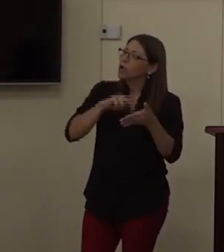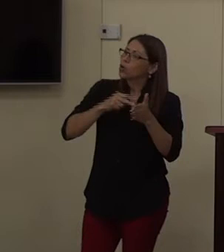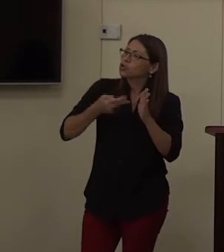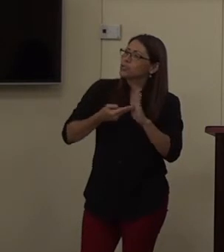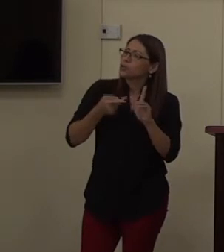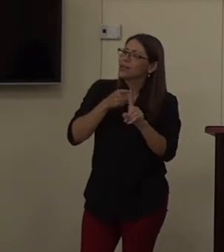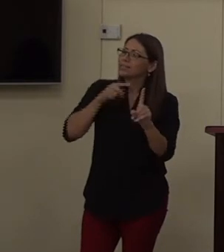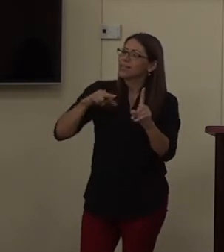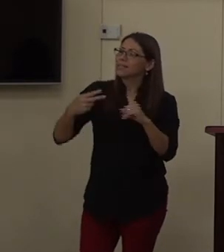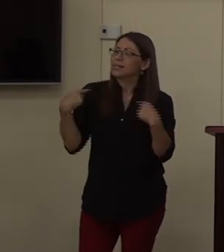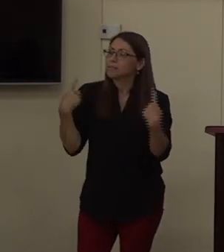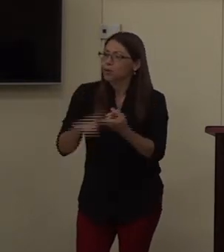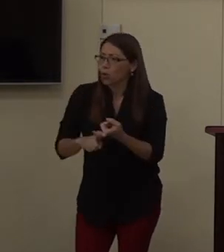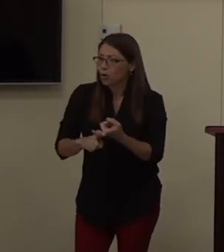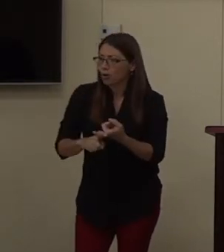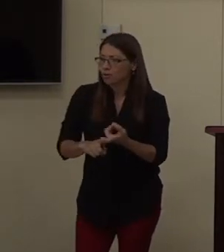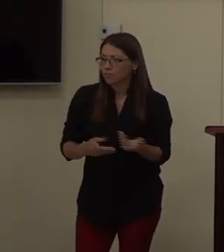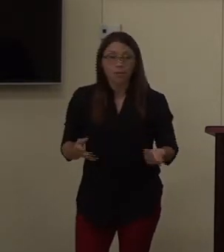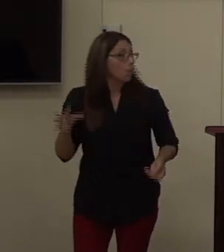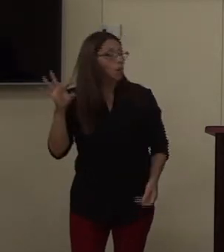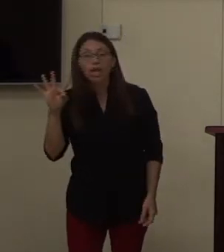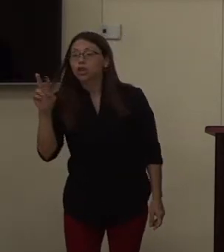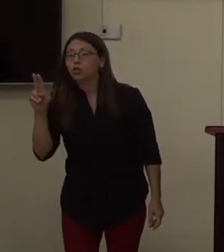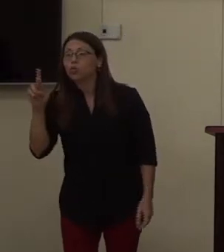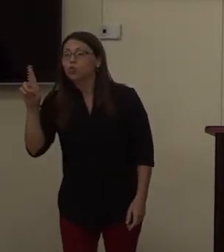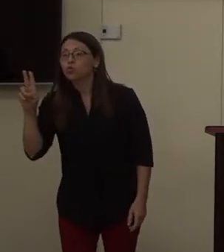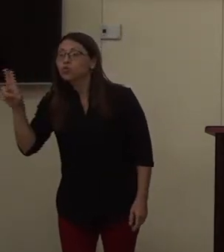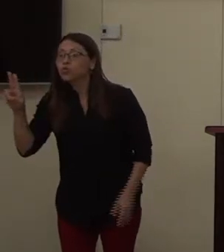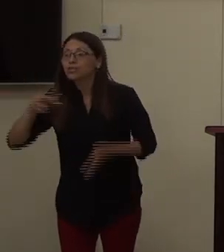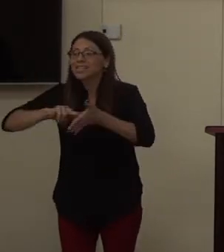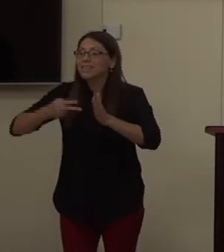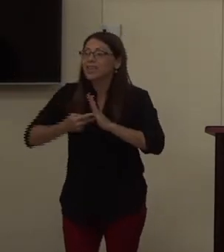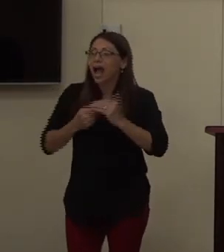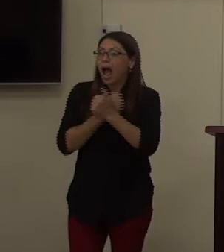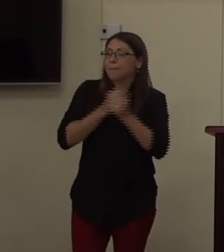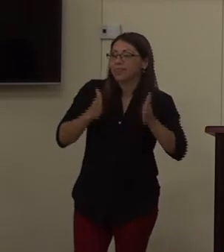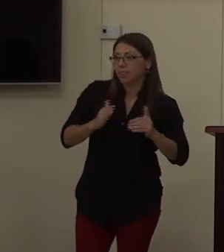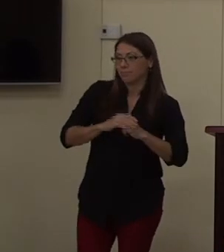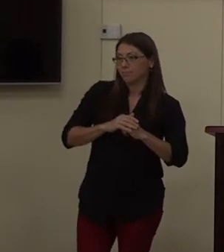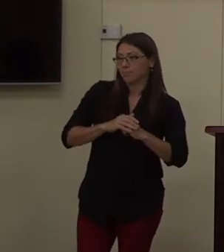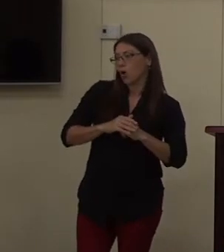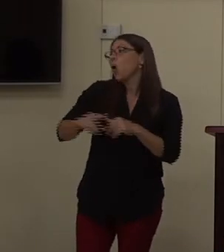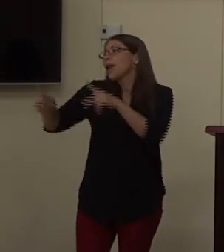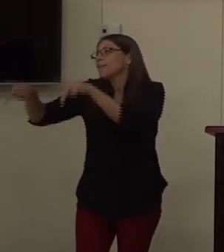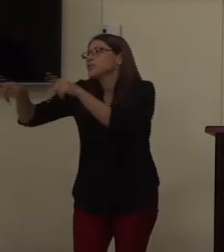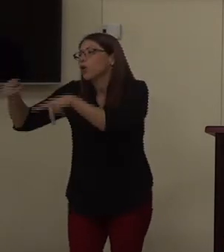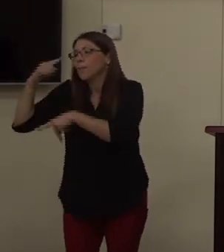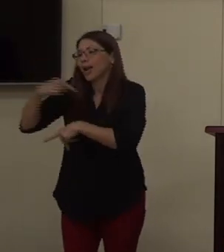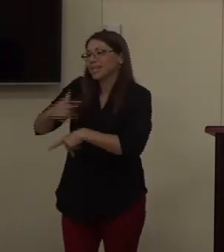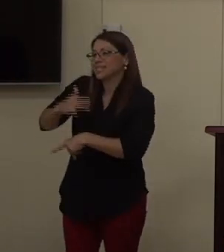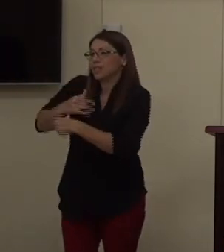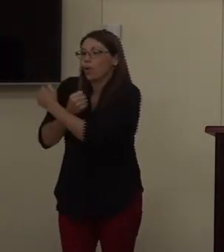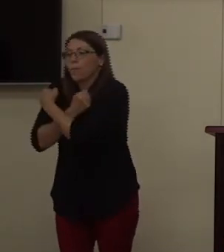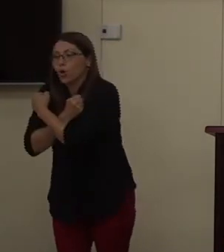desde el español. Porque turruco lo que significa es el amante, es la persona por la que se siente amor. No existe